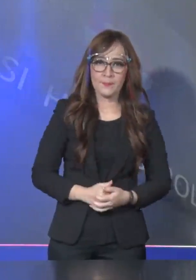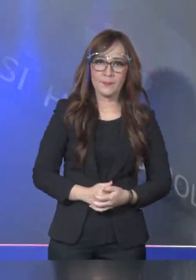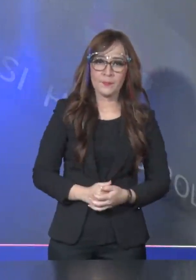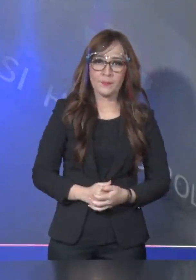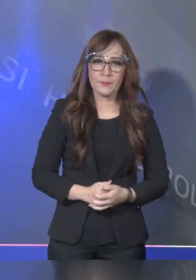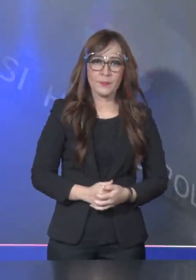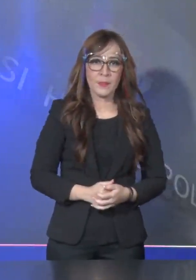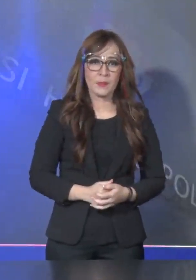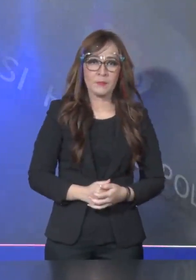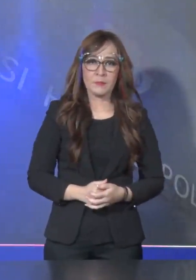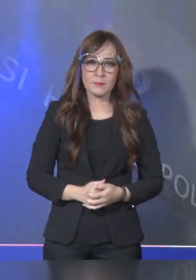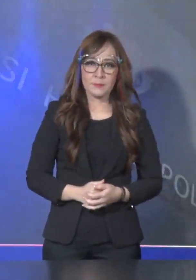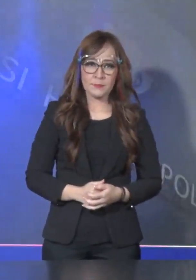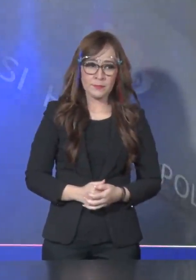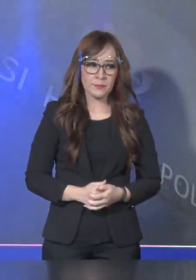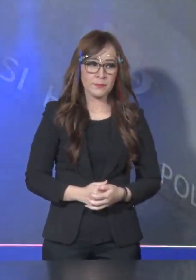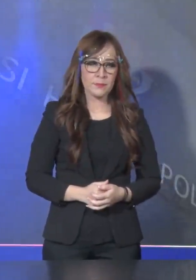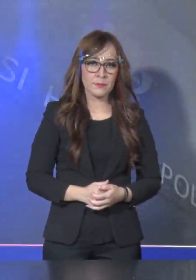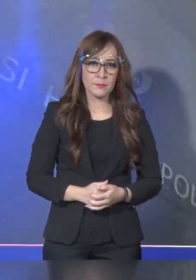Dan ini adalah